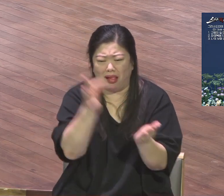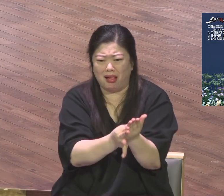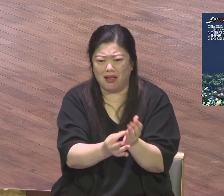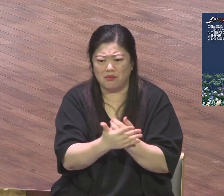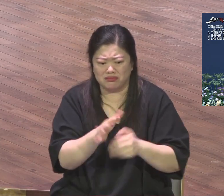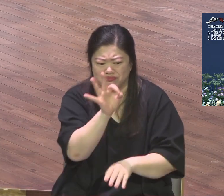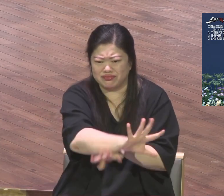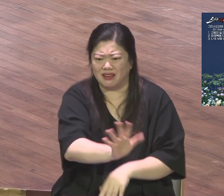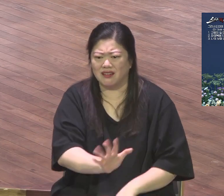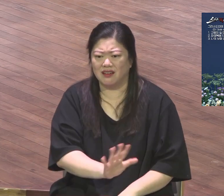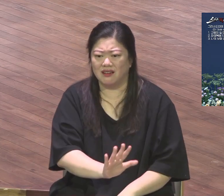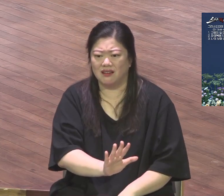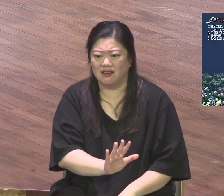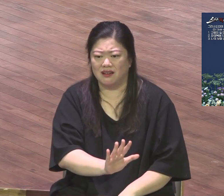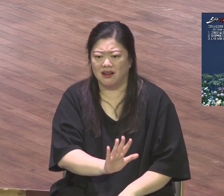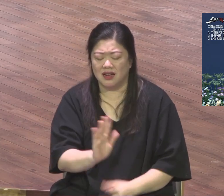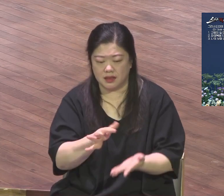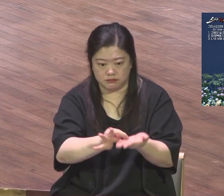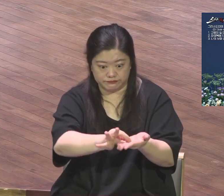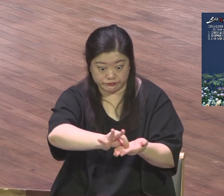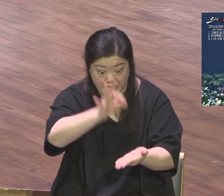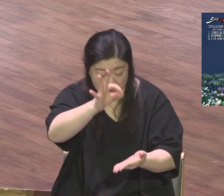When he finds